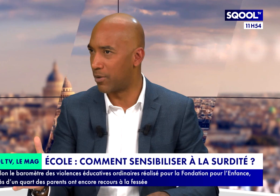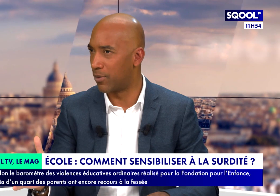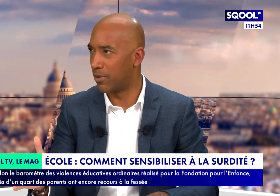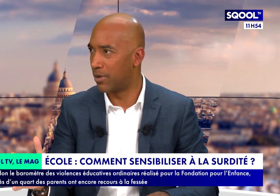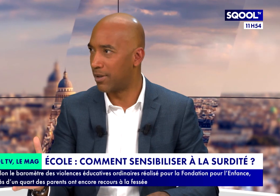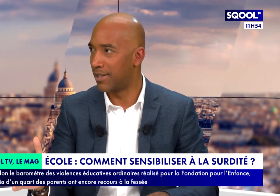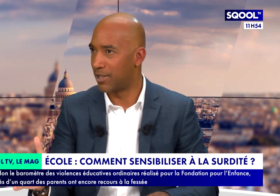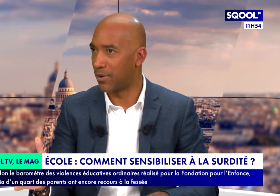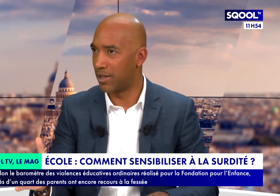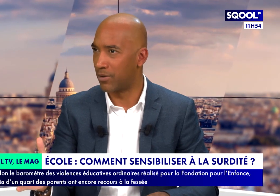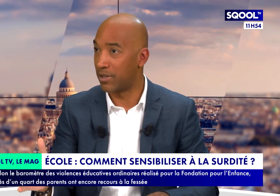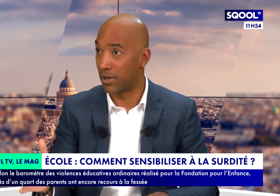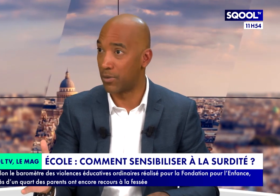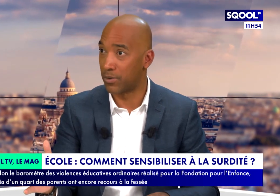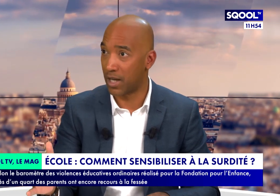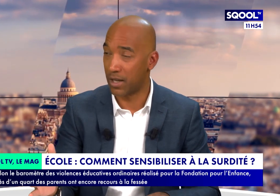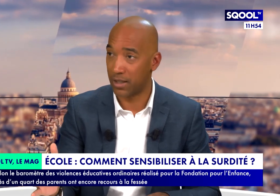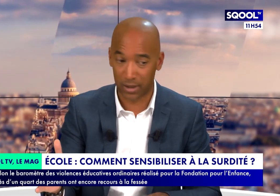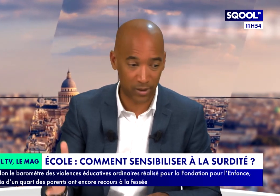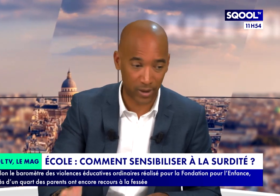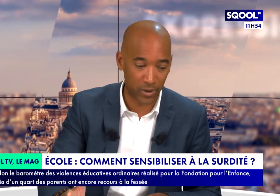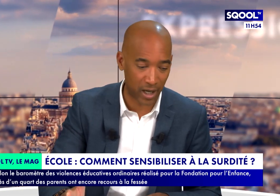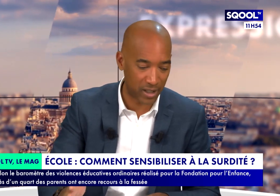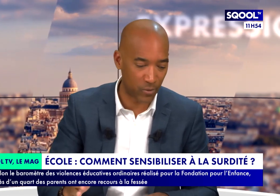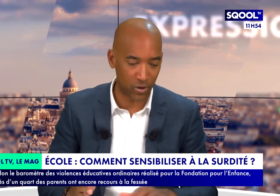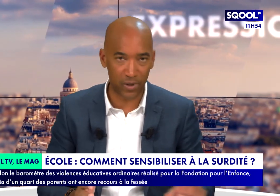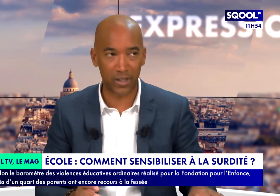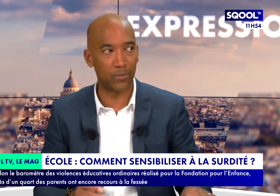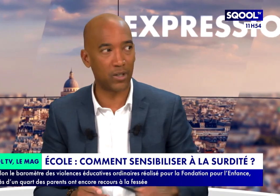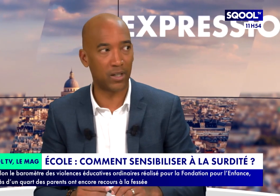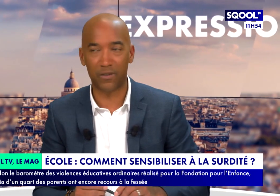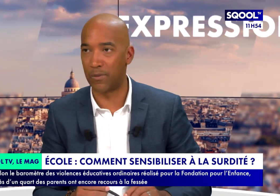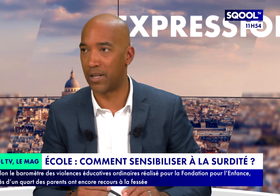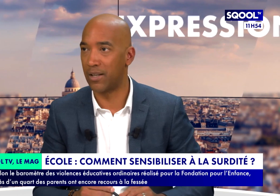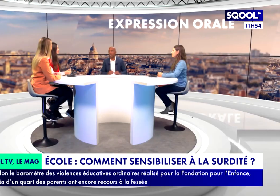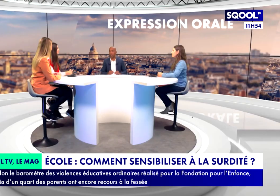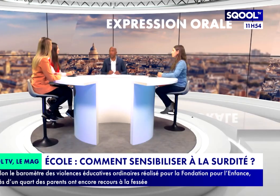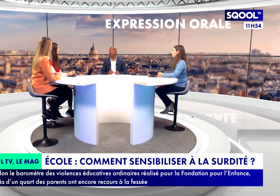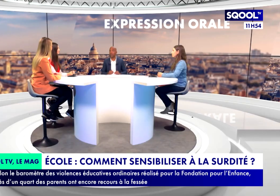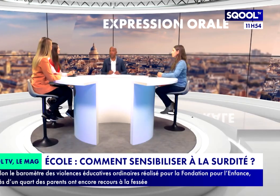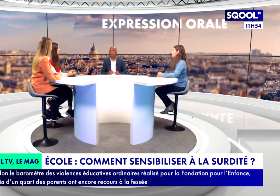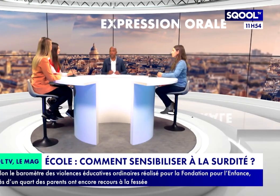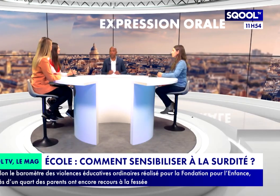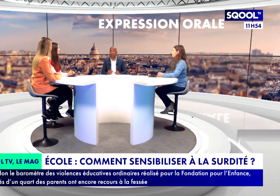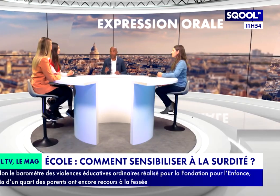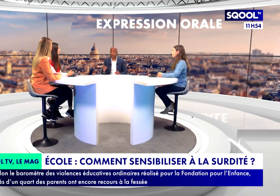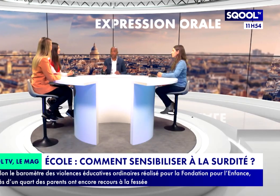aux Oscars. Ils ont été oscarisés, il me semble, à La famille Bélier en version américaine. Mais je crois que, là aussi, c'était